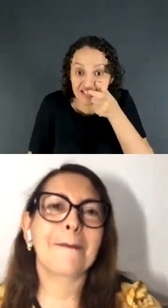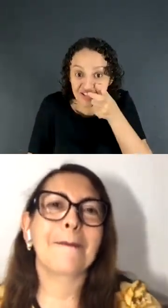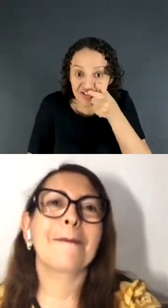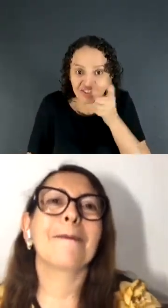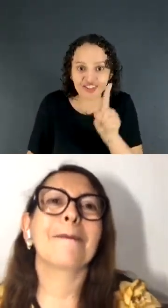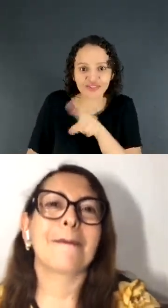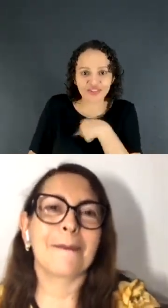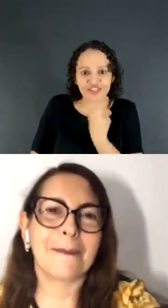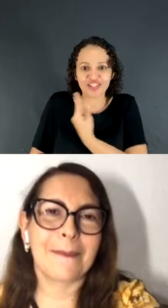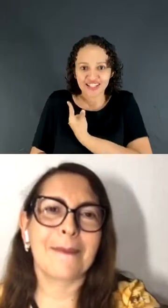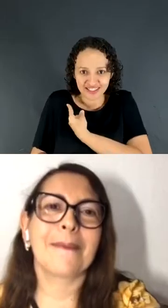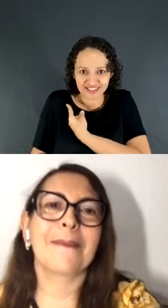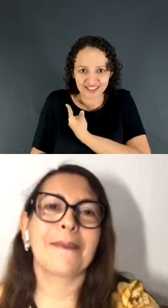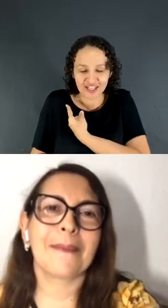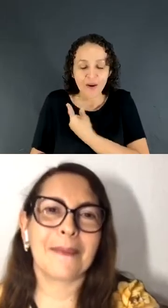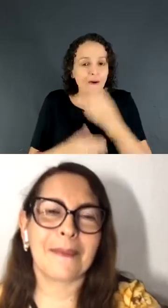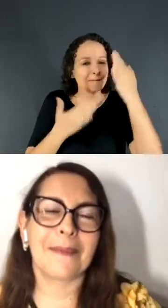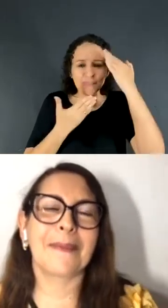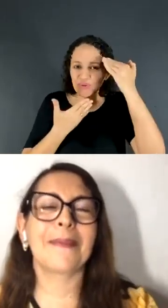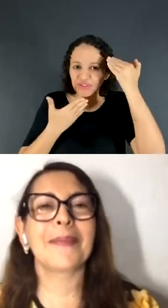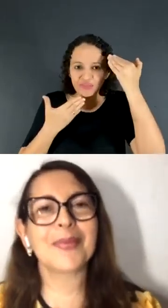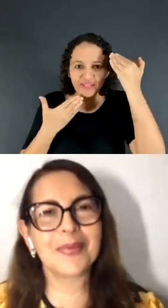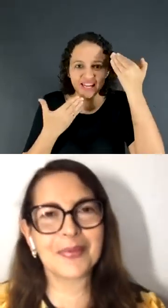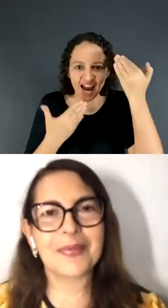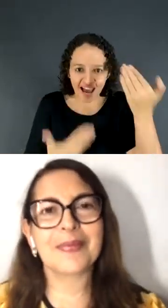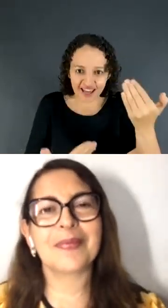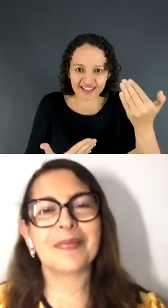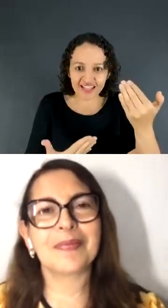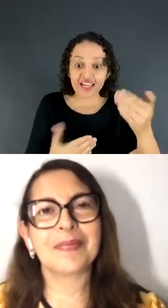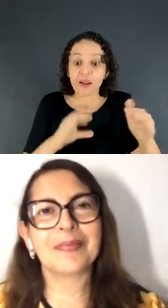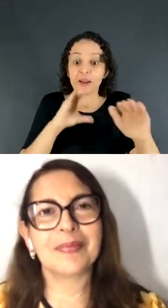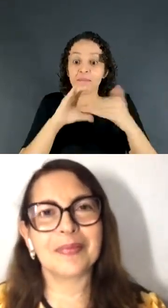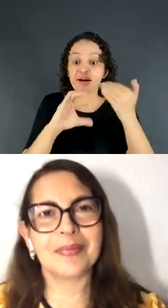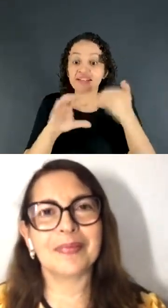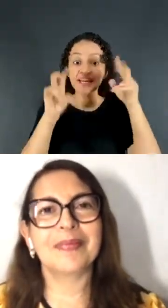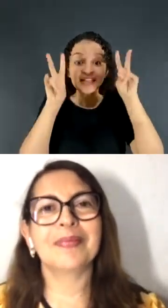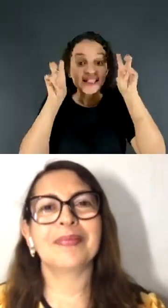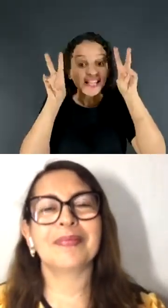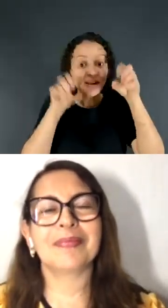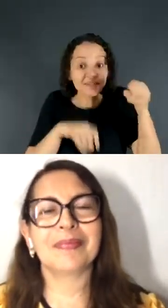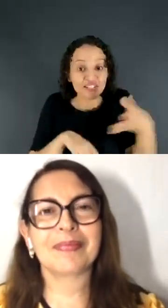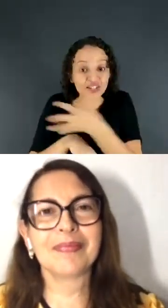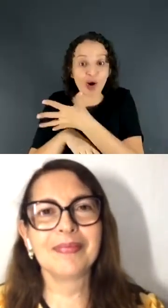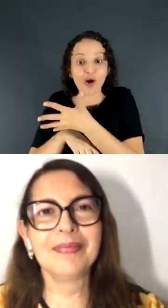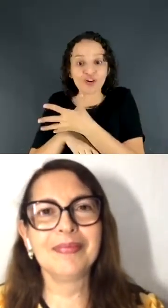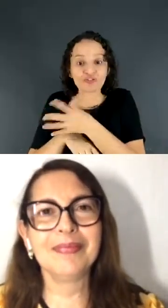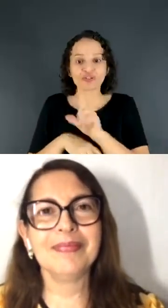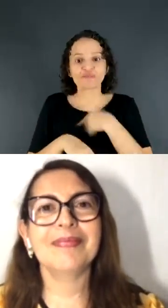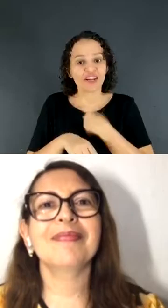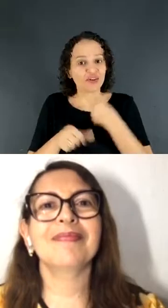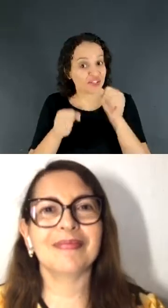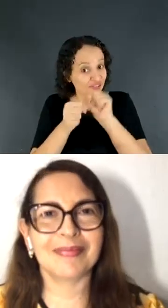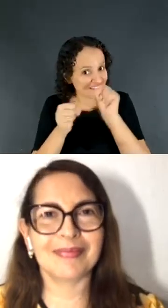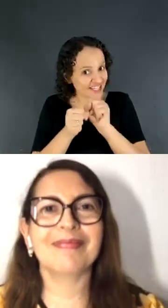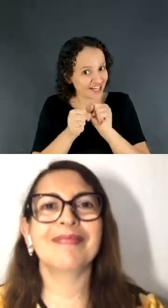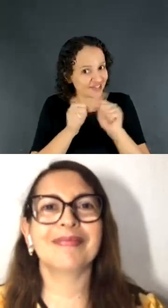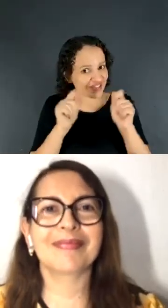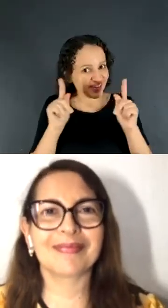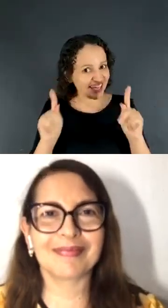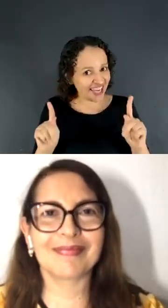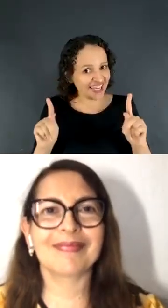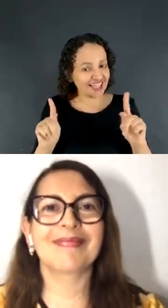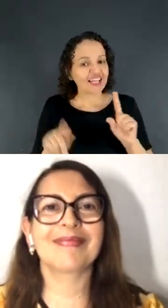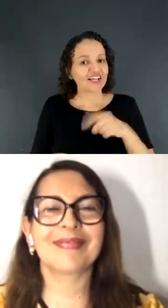aqui assistindo a gente. Muito obrigada e mandem temas novos para nós